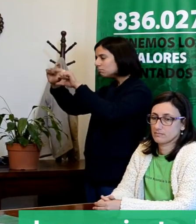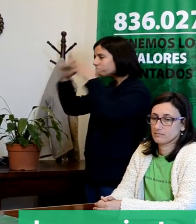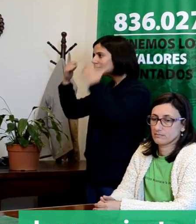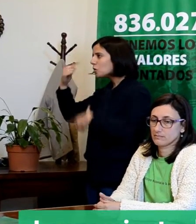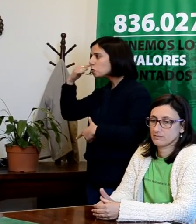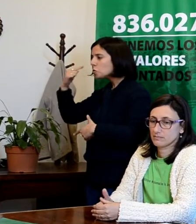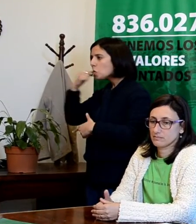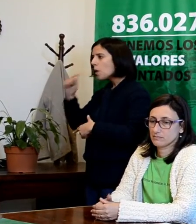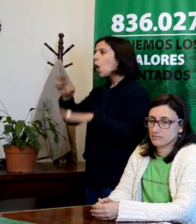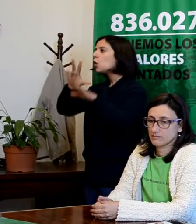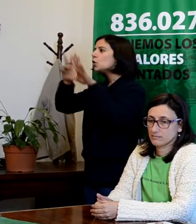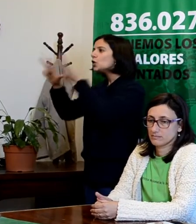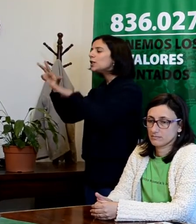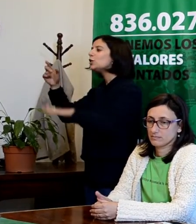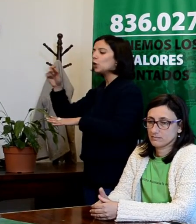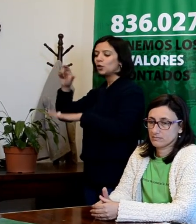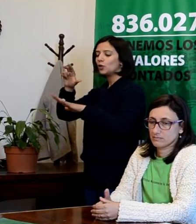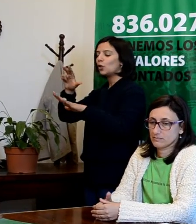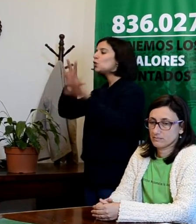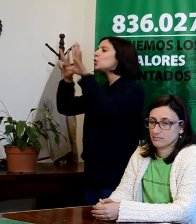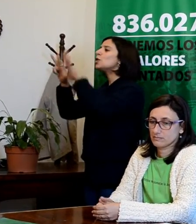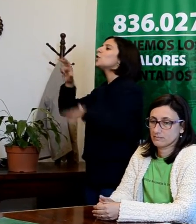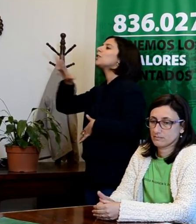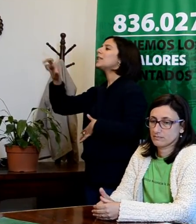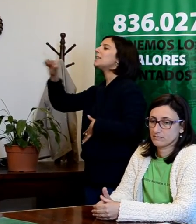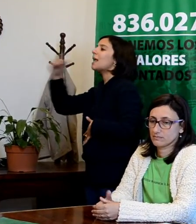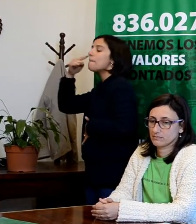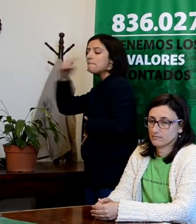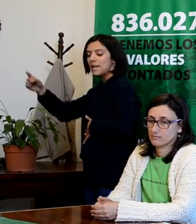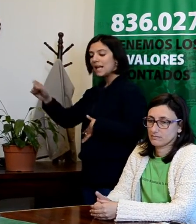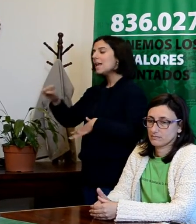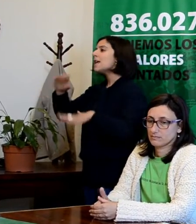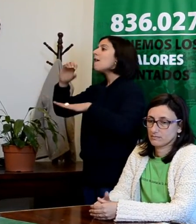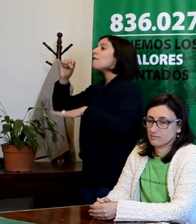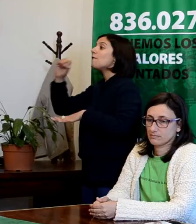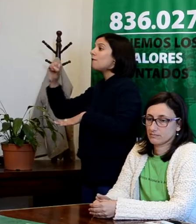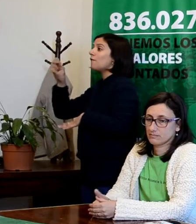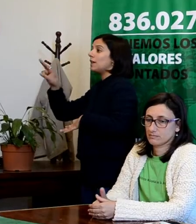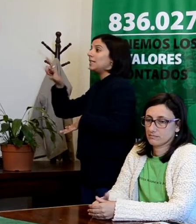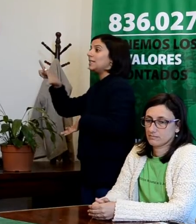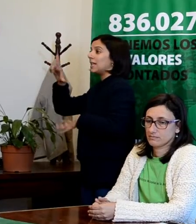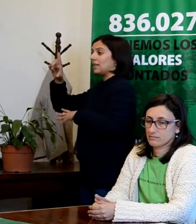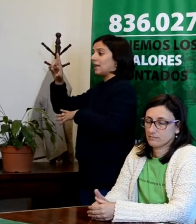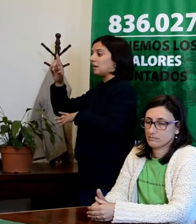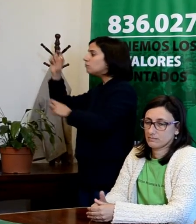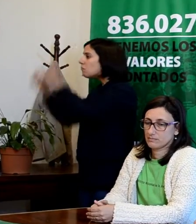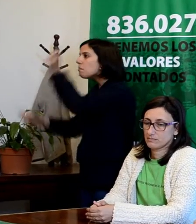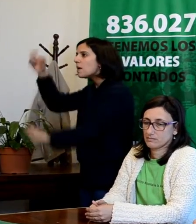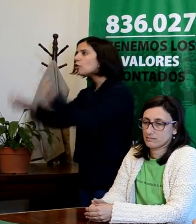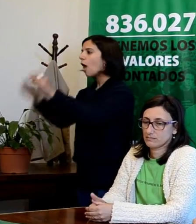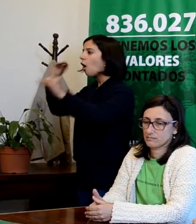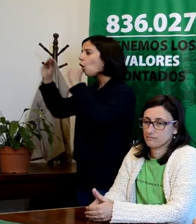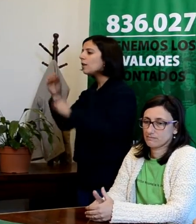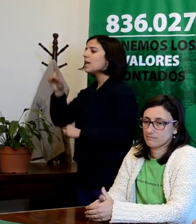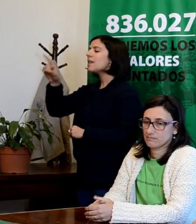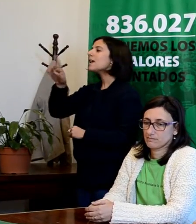número 836.027, que son la cantidad de jóvenes de 14 a 27 años que tiene nuestro país y que